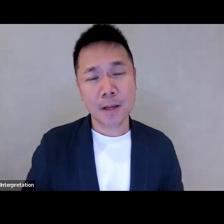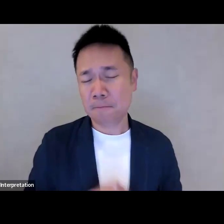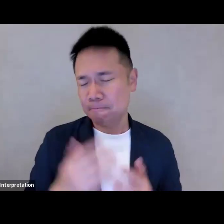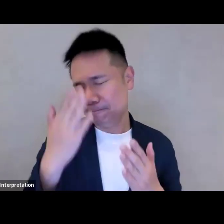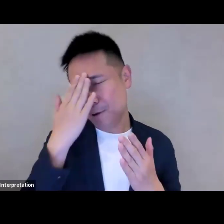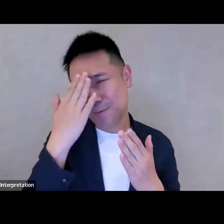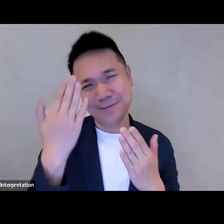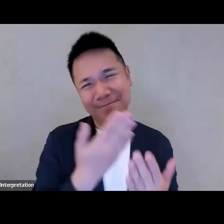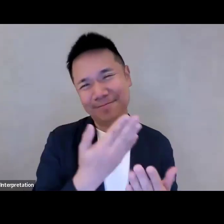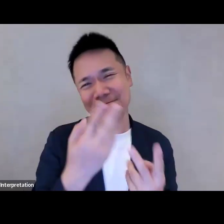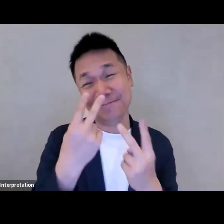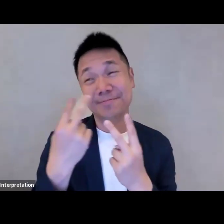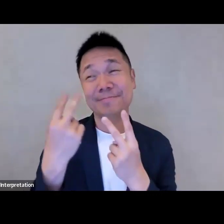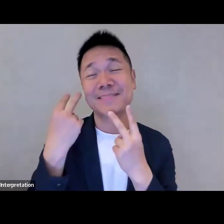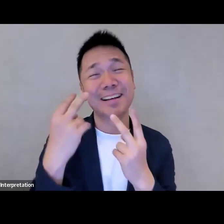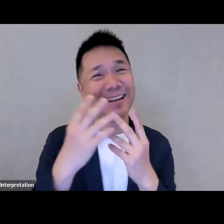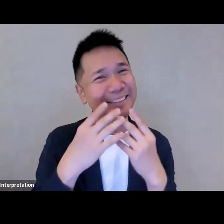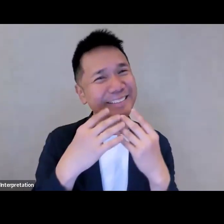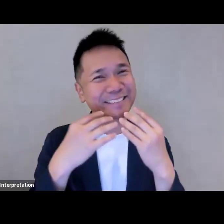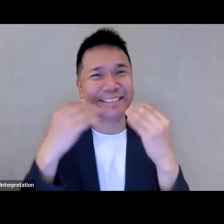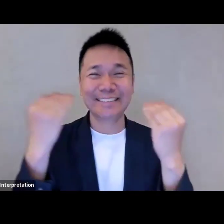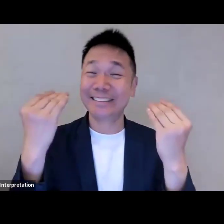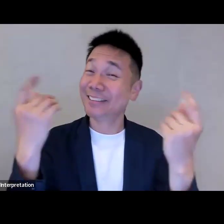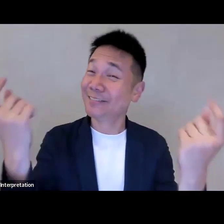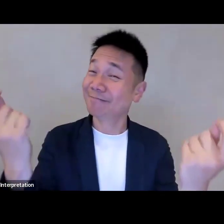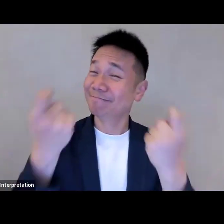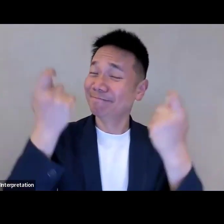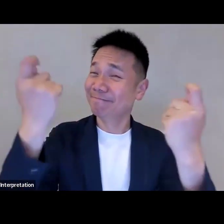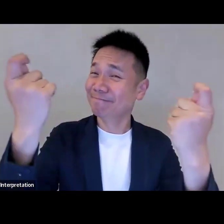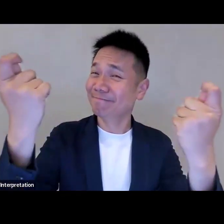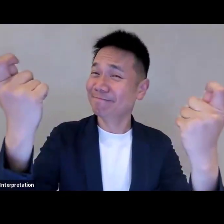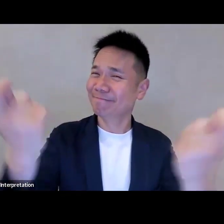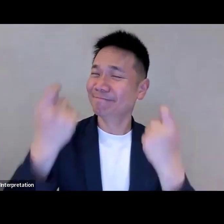够一直推进下去，